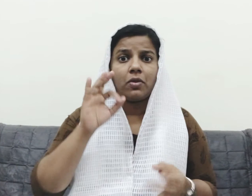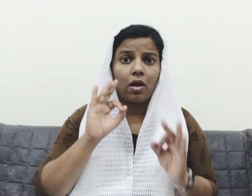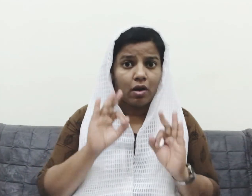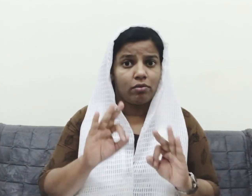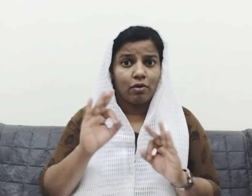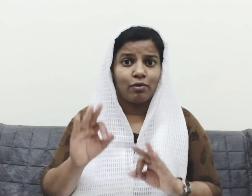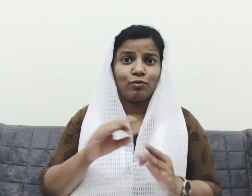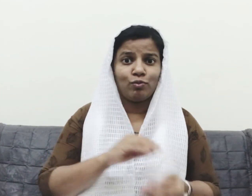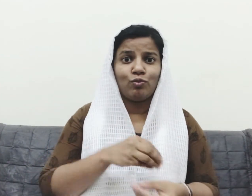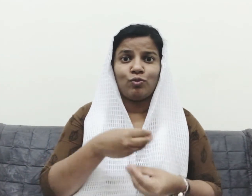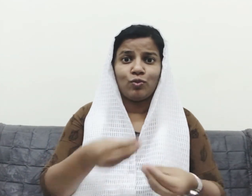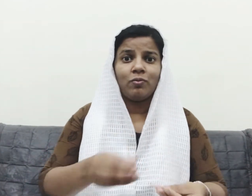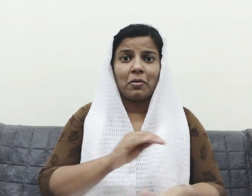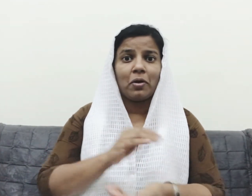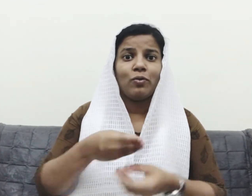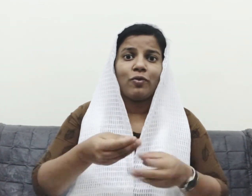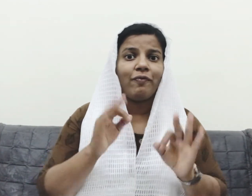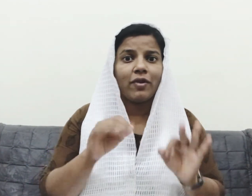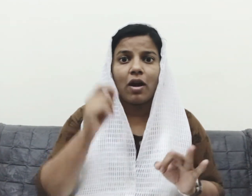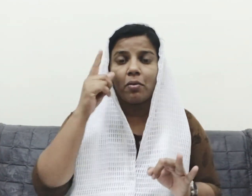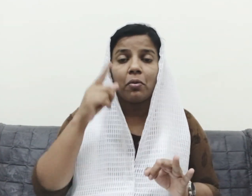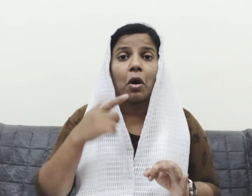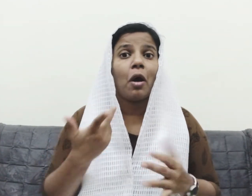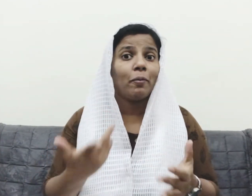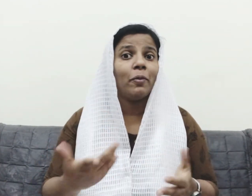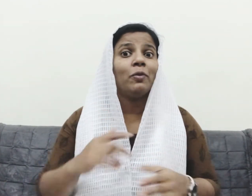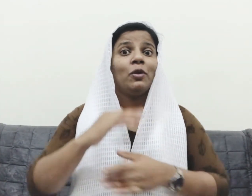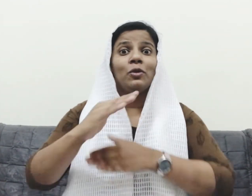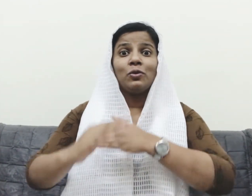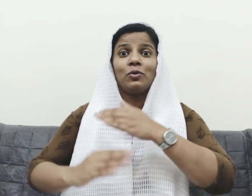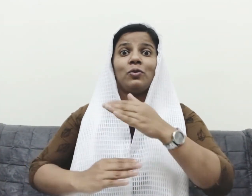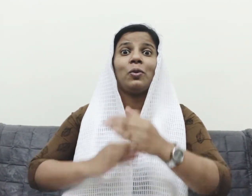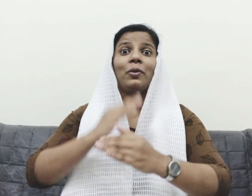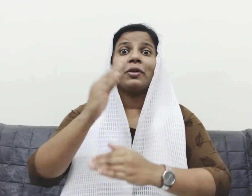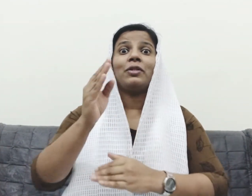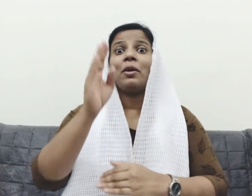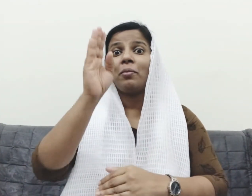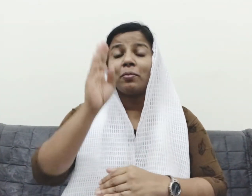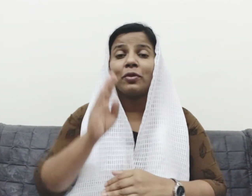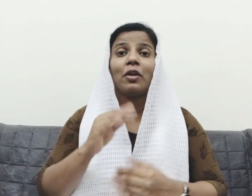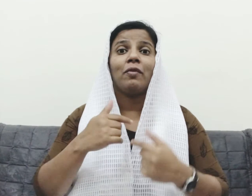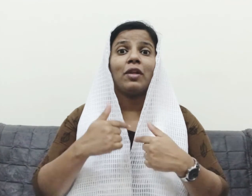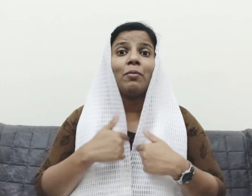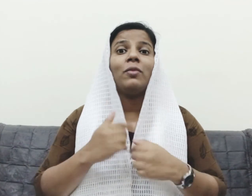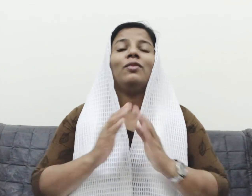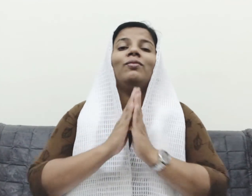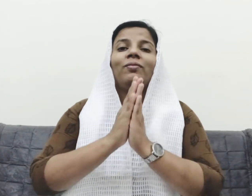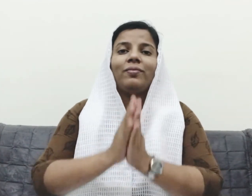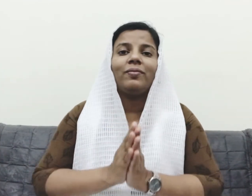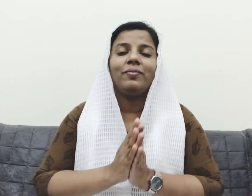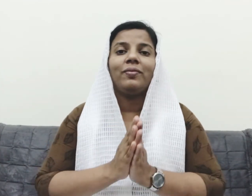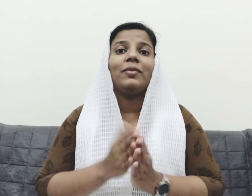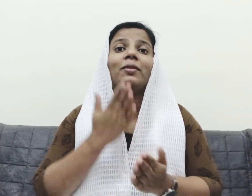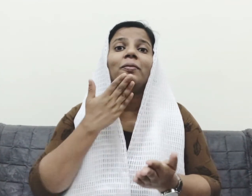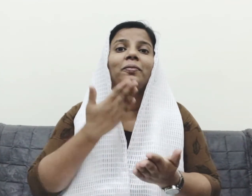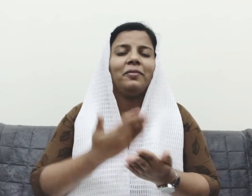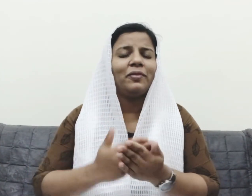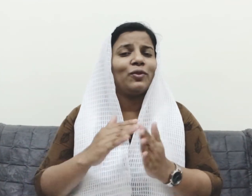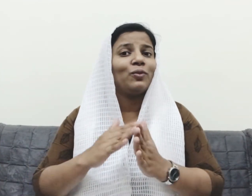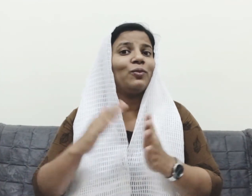കുഞ്ഞുങ്ങൾക്ക് നല്ലത് കൊടുക്കാൻ, അങ്ങനെയെങ്കിൽ സ്വർഗസ്ഥനായ നിങ്ങളുടെ പിതാവ് തന്നോട് യാചിക്കുന്നവർക്ക് നന്മ എത്ര. അപ്പം